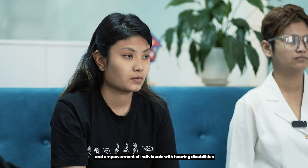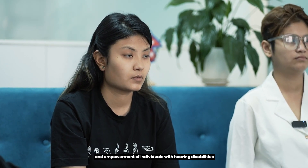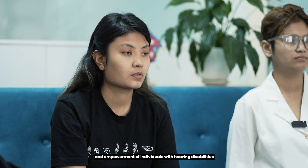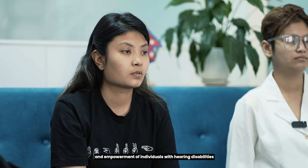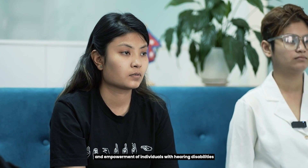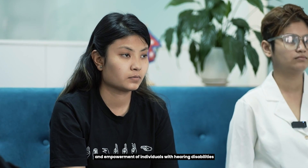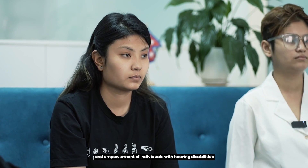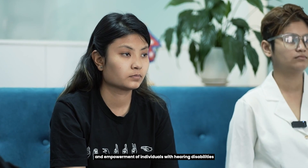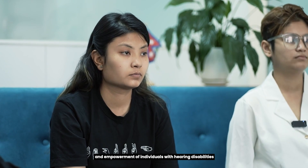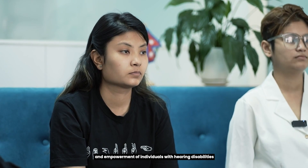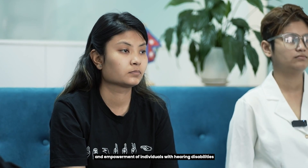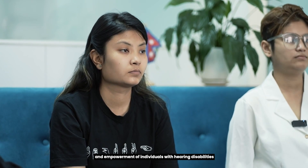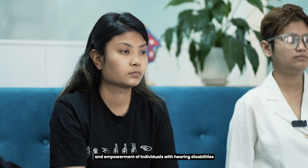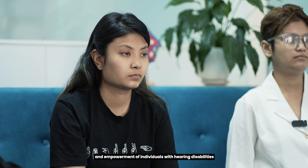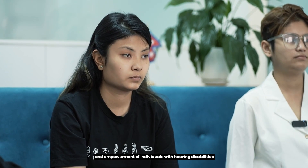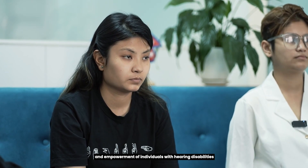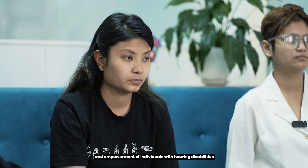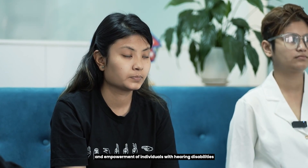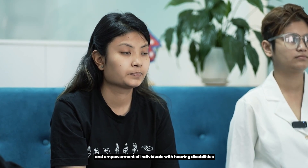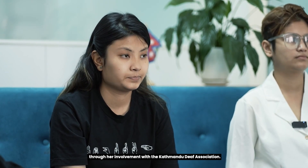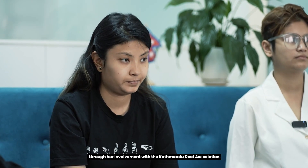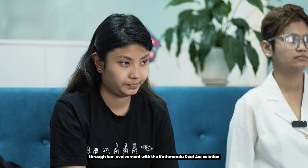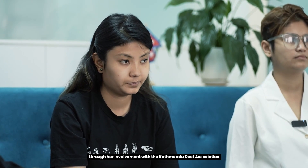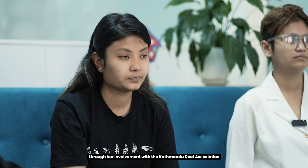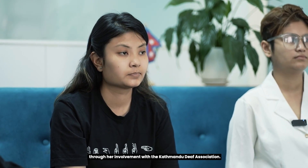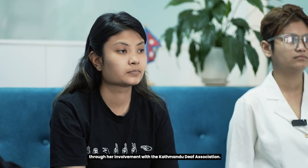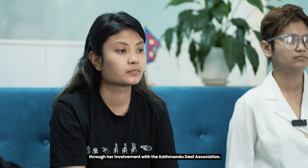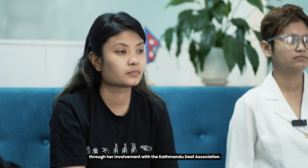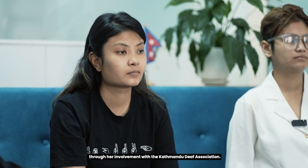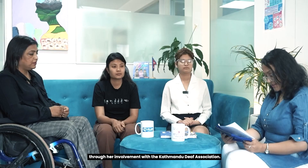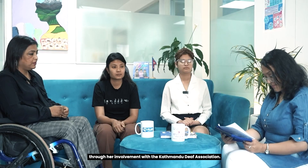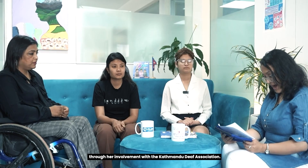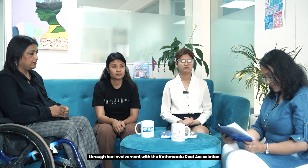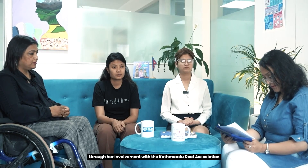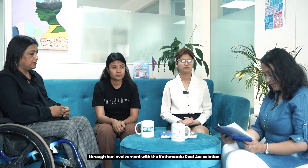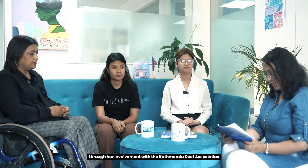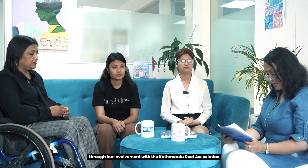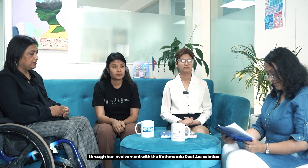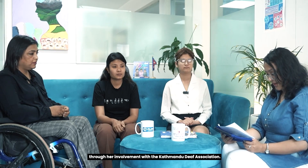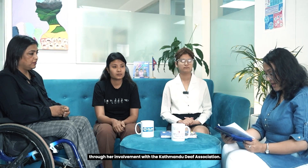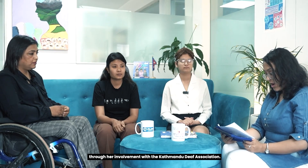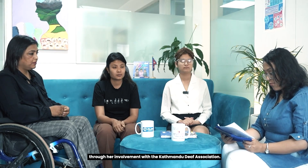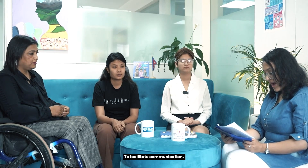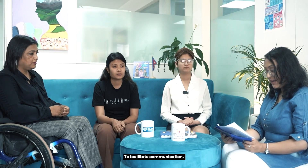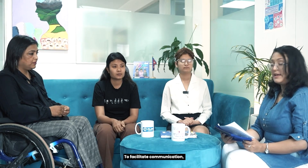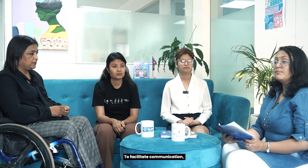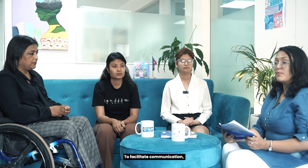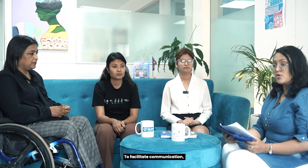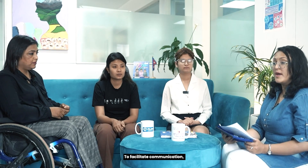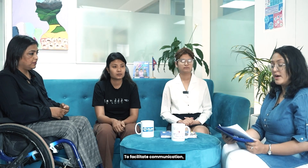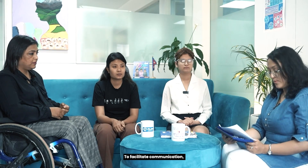तथा सशक्तिकरणको क्षेत्रमा काम गर्दै आउनुभएको छ। उहाँ हाल काठमाडौँ बहिरा सङ्घमा आबद्ध हुनुहुन्छ भने